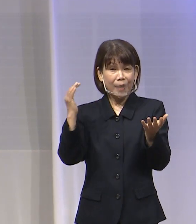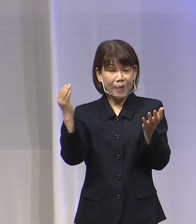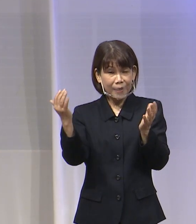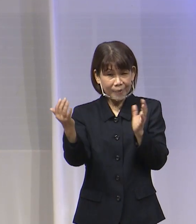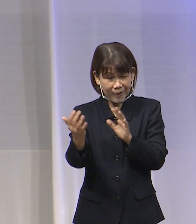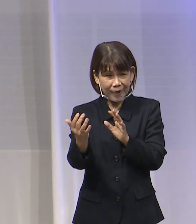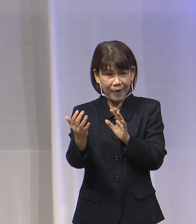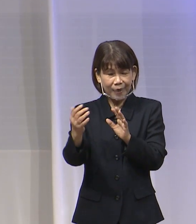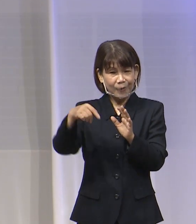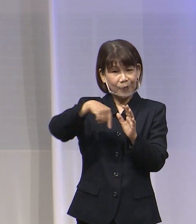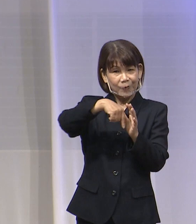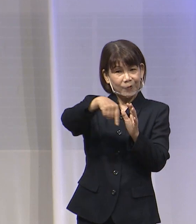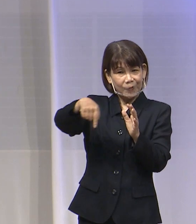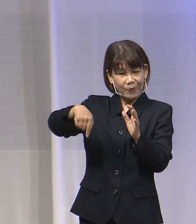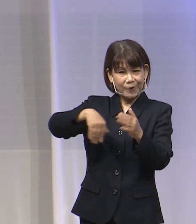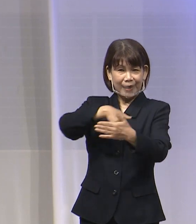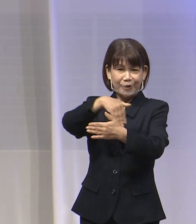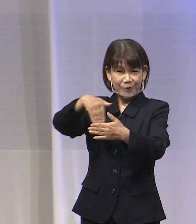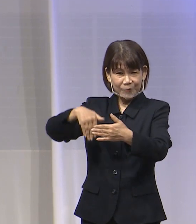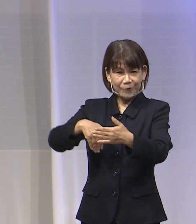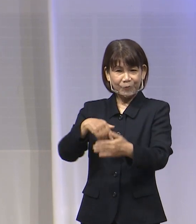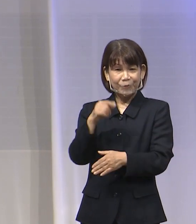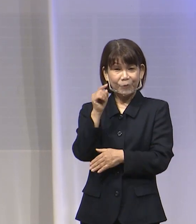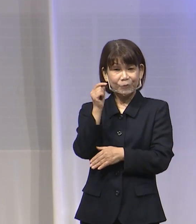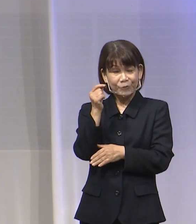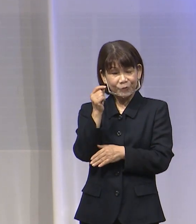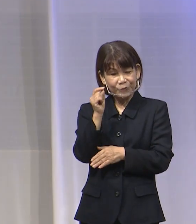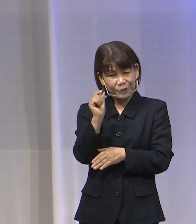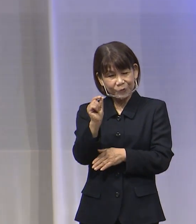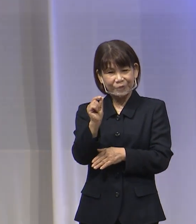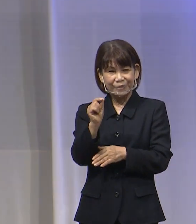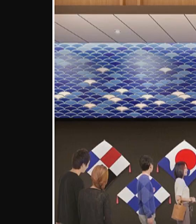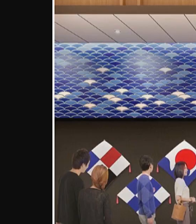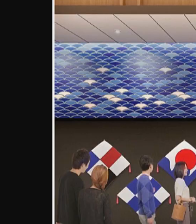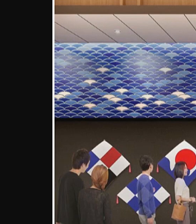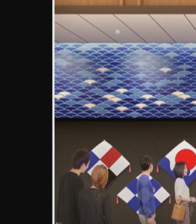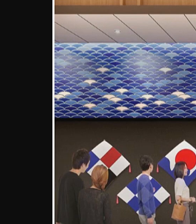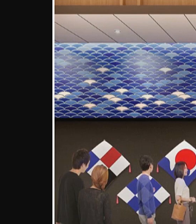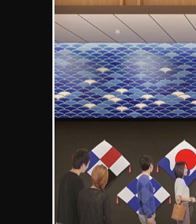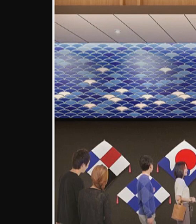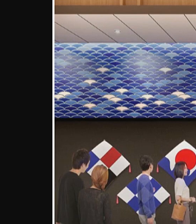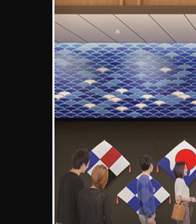一端を少しだけご紹介をしたしたいと思います